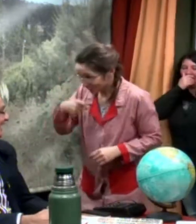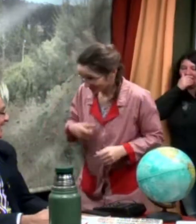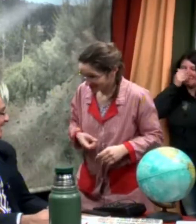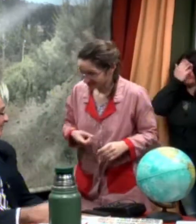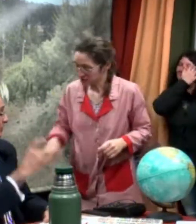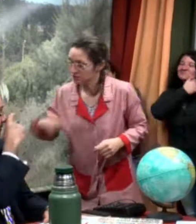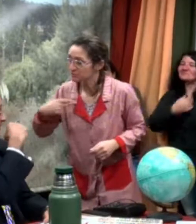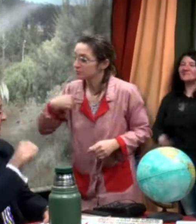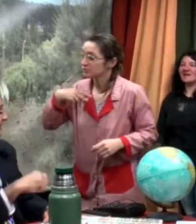Montevideo